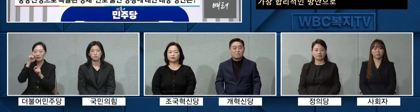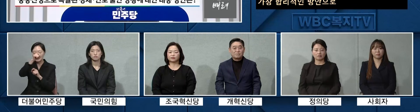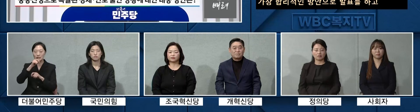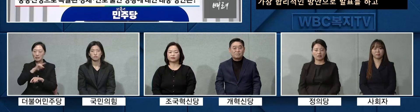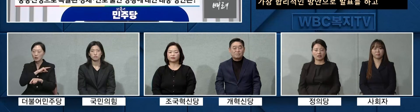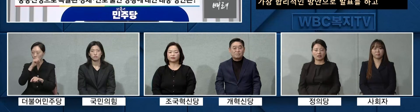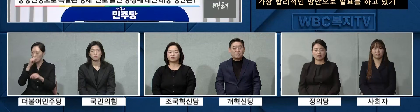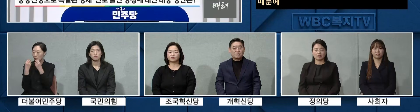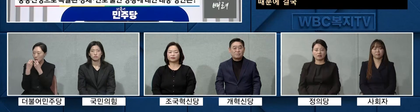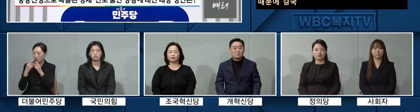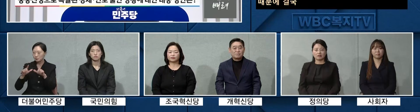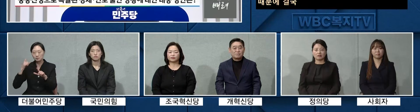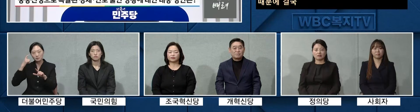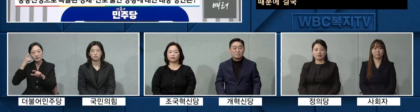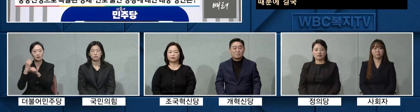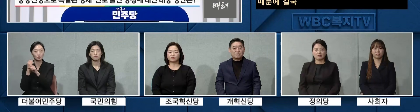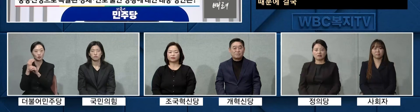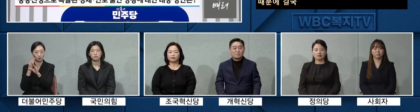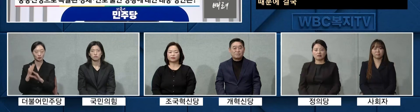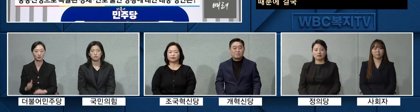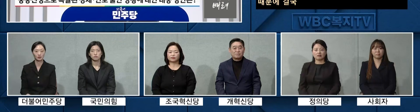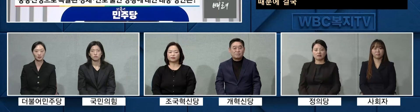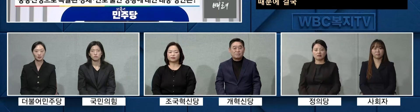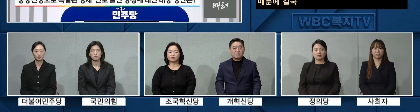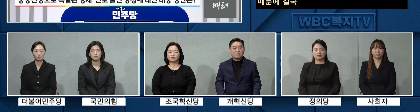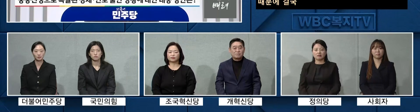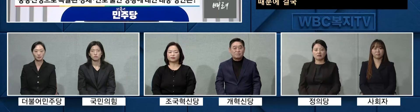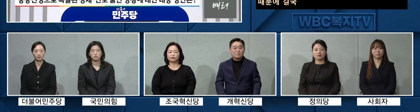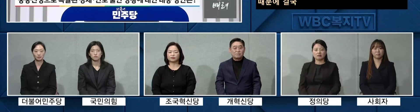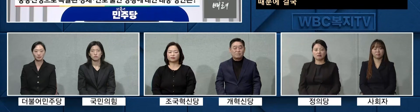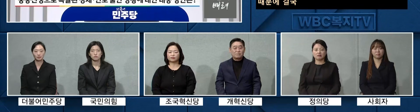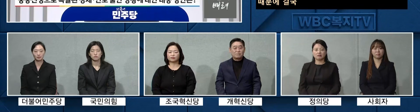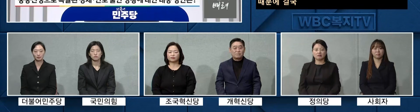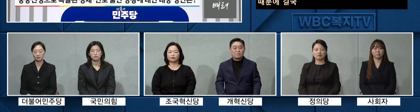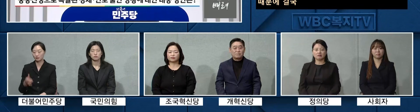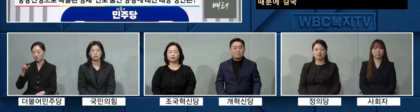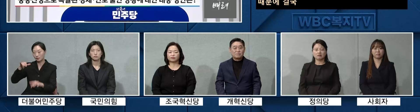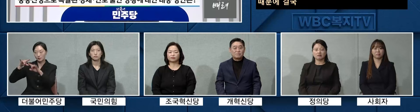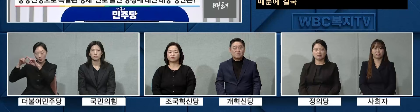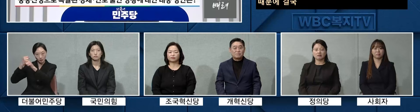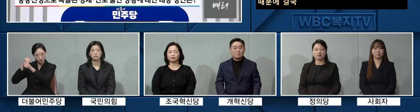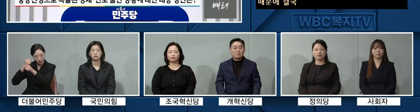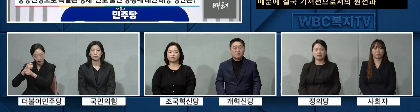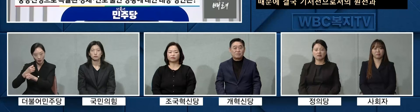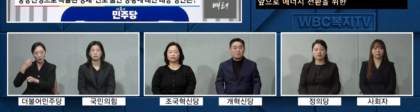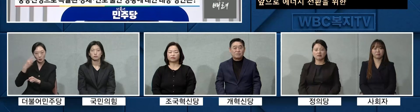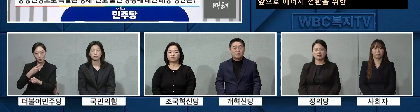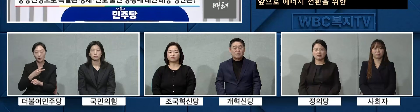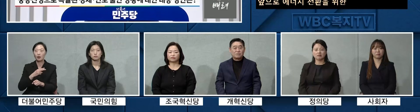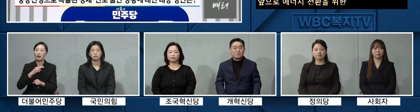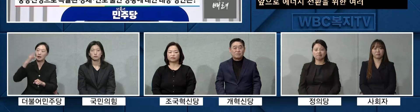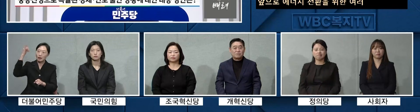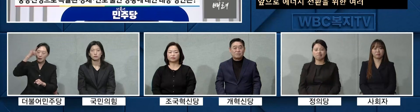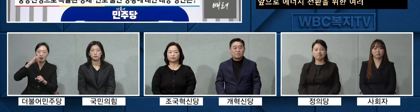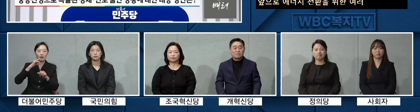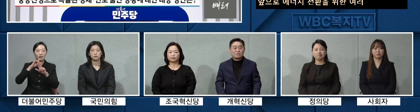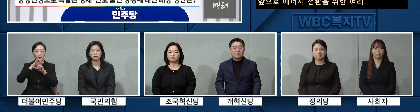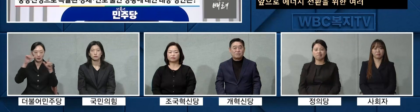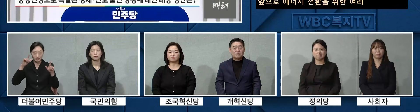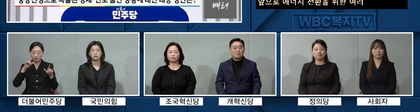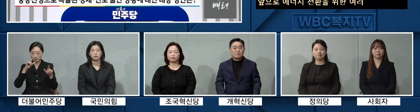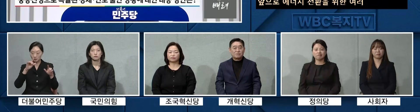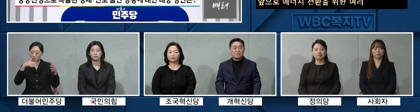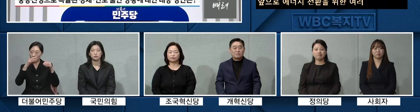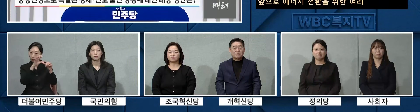결국 기저전원으로서의 원전과 또 앞으로 에너지 전환을 위한 여러 가지 다양한 신재생 에너지의